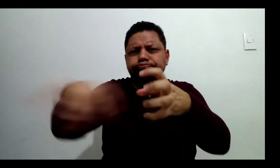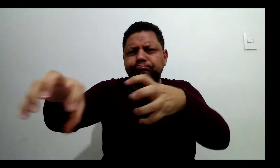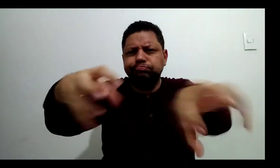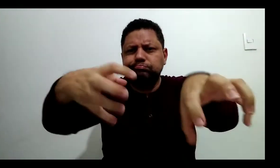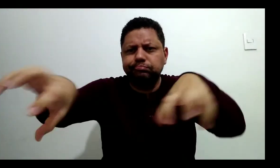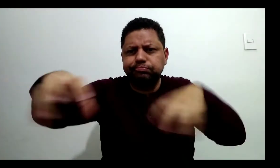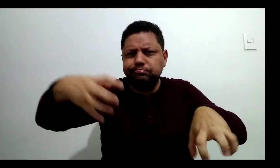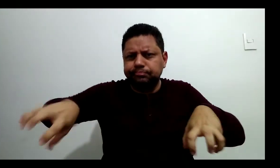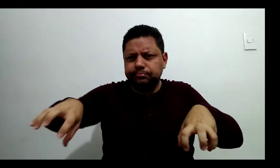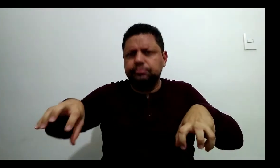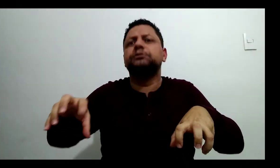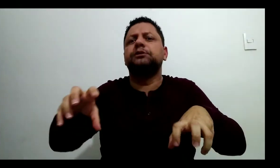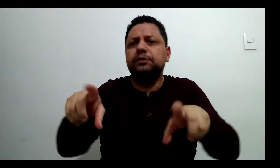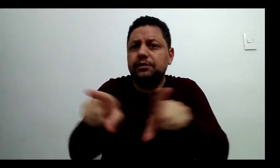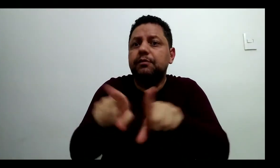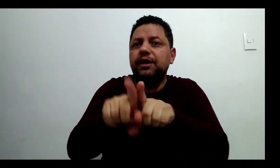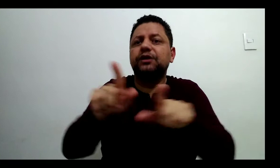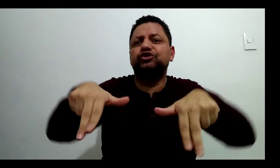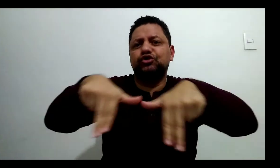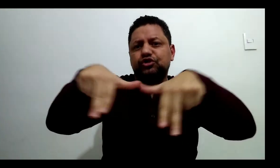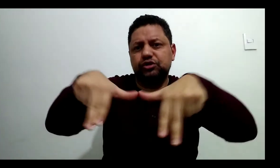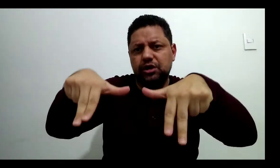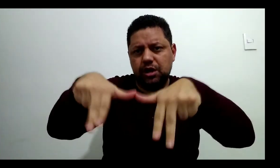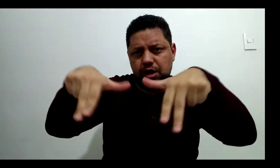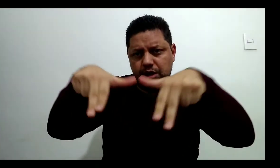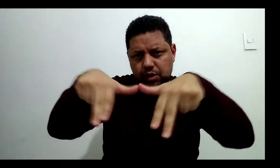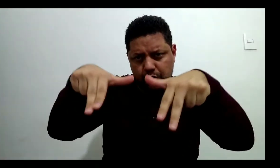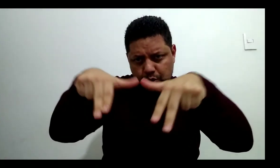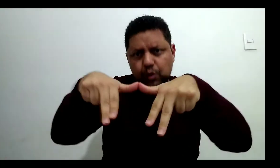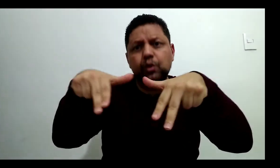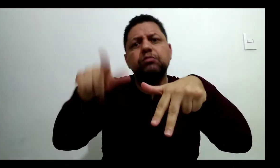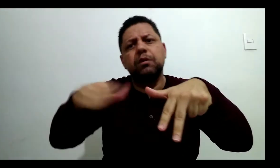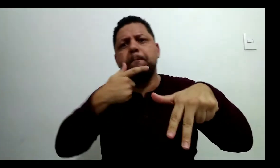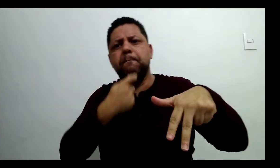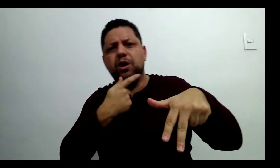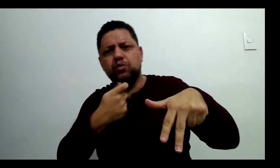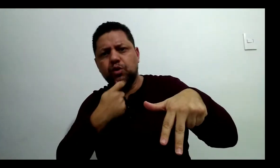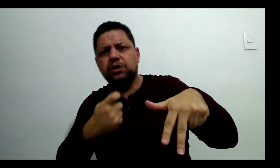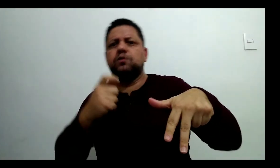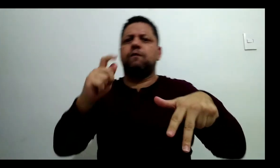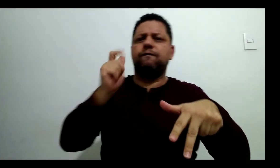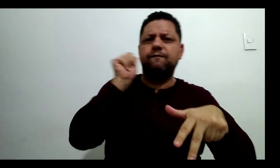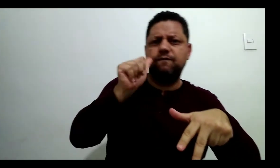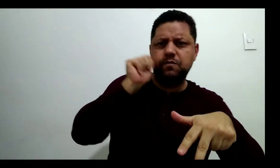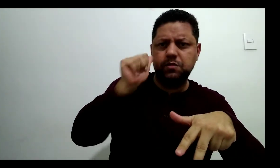Assim, precarizar vidas é torná-las também descartáveis. São os